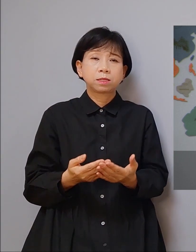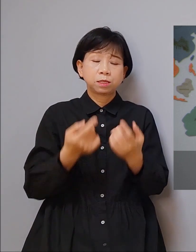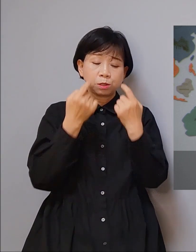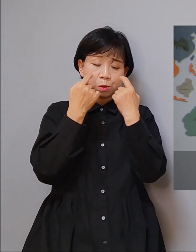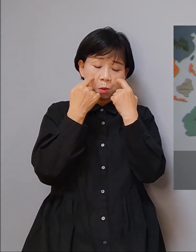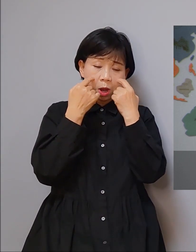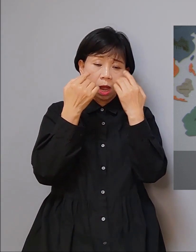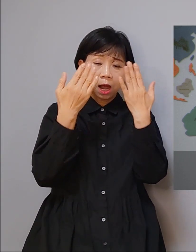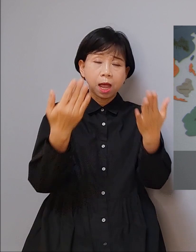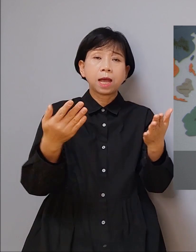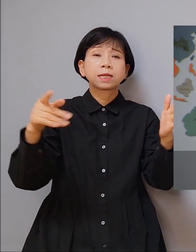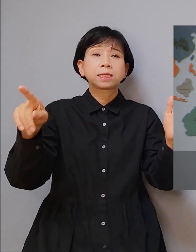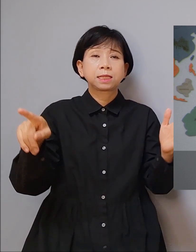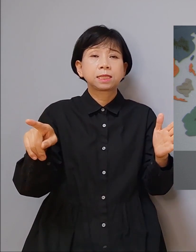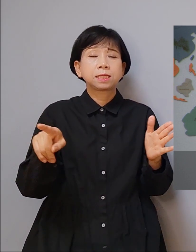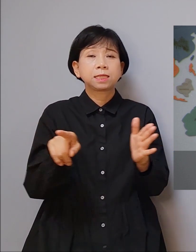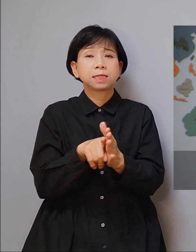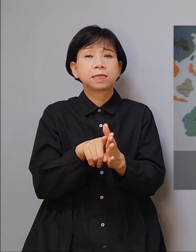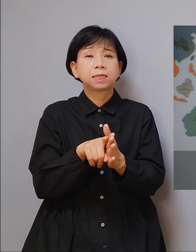구원받은